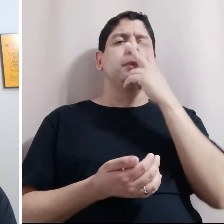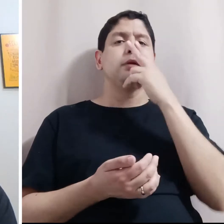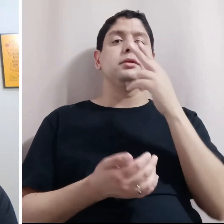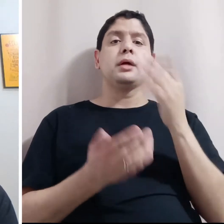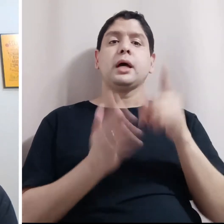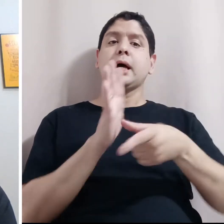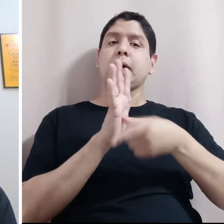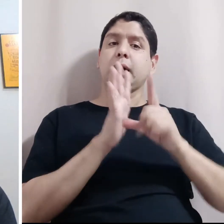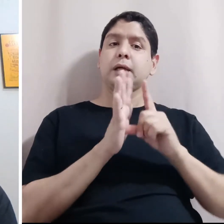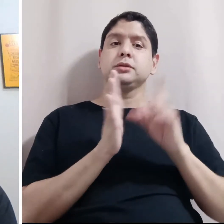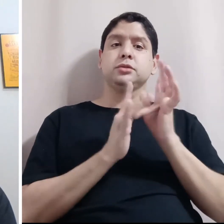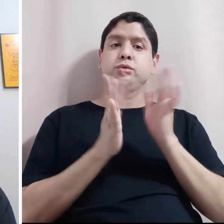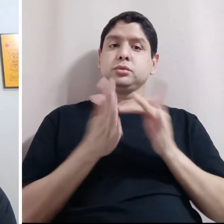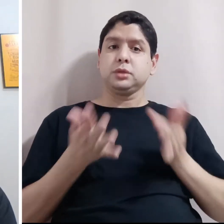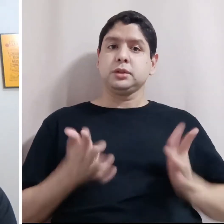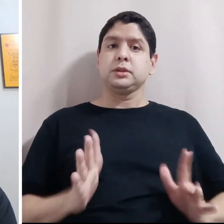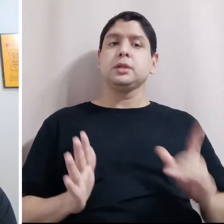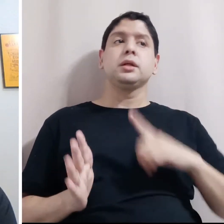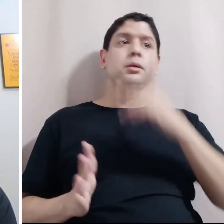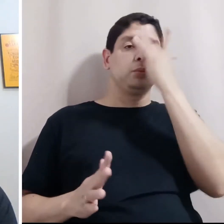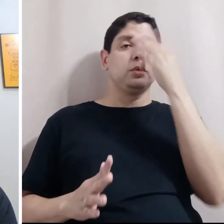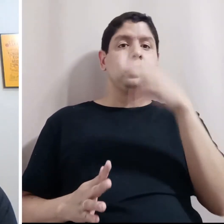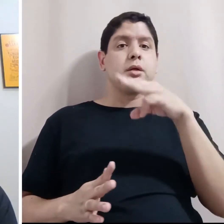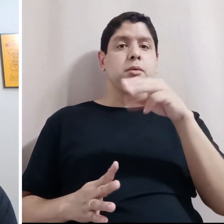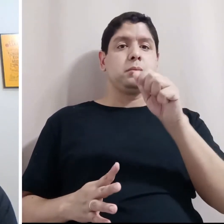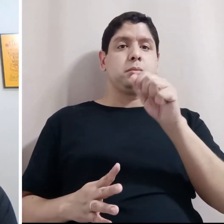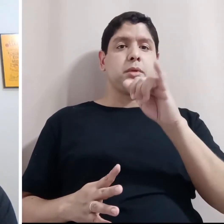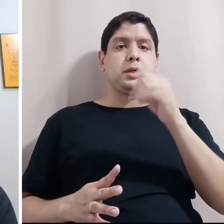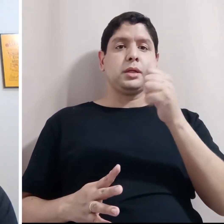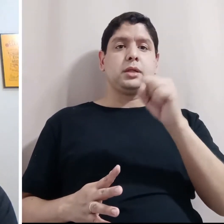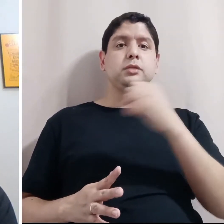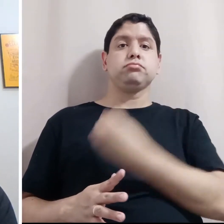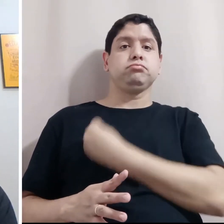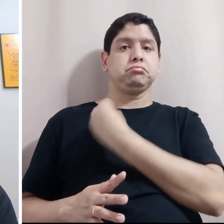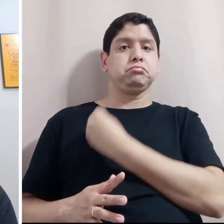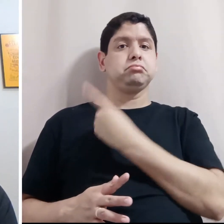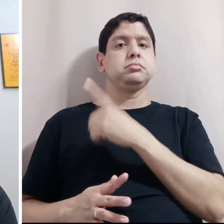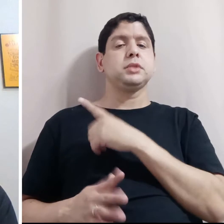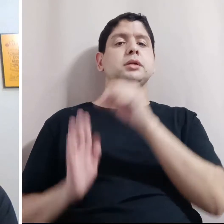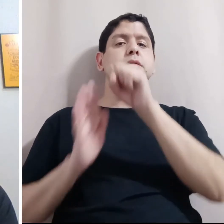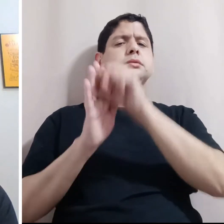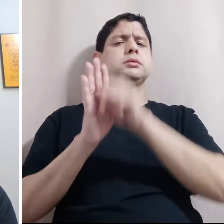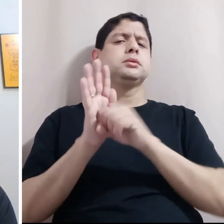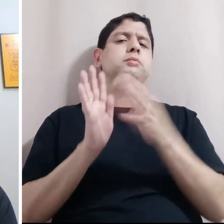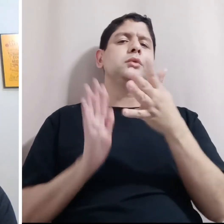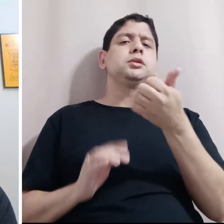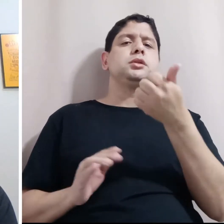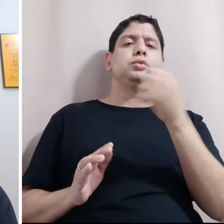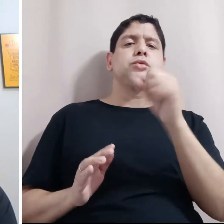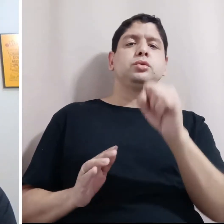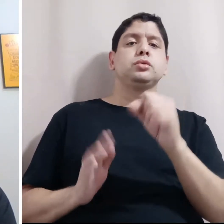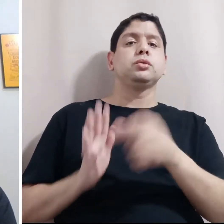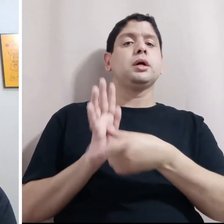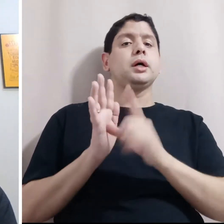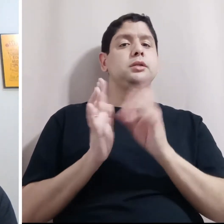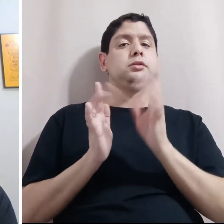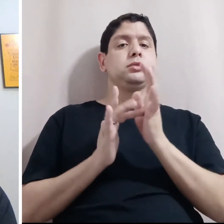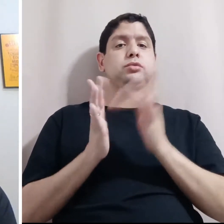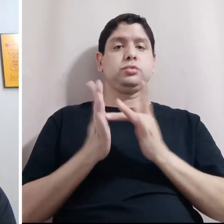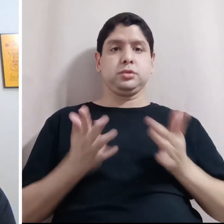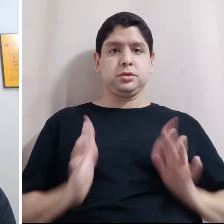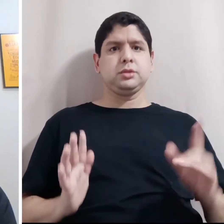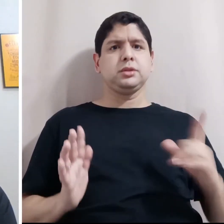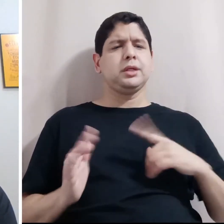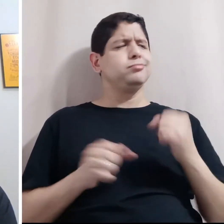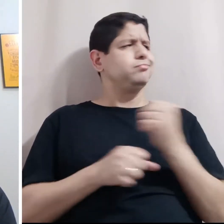tempo antes de Cristo, né? Da origem dos maias seria pelo menos no século XVIII